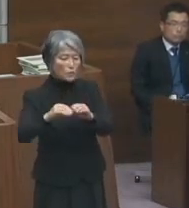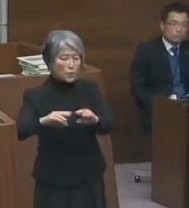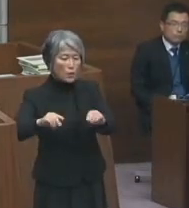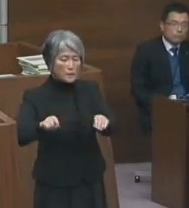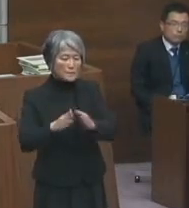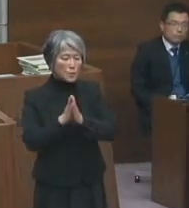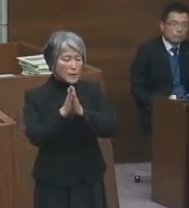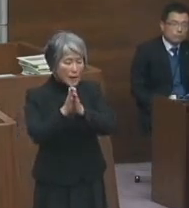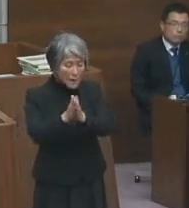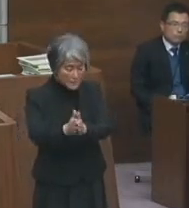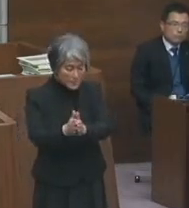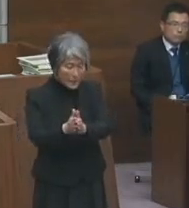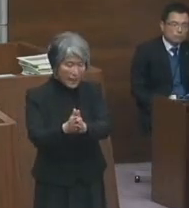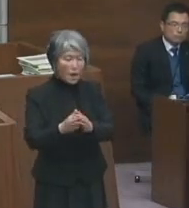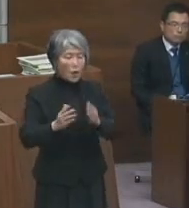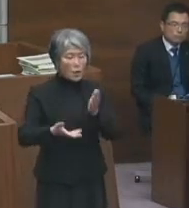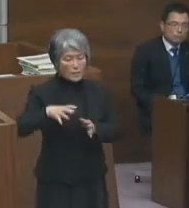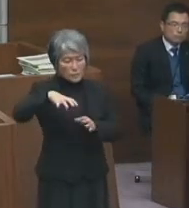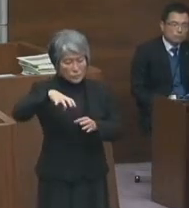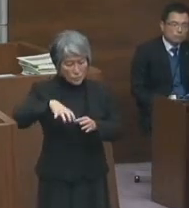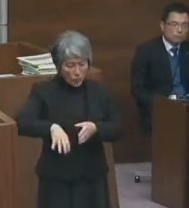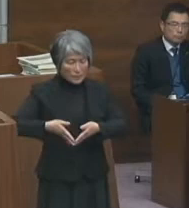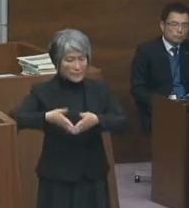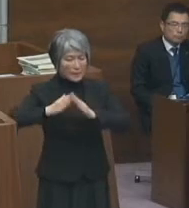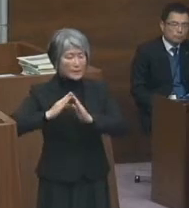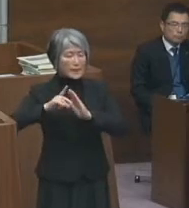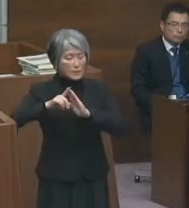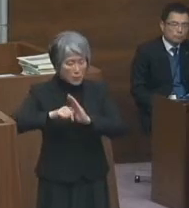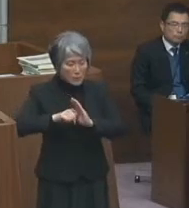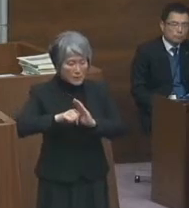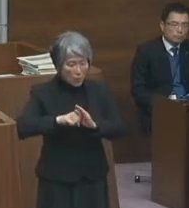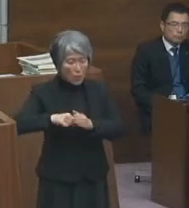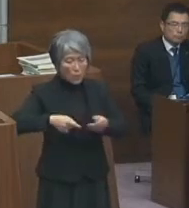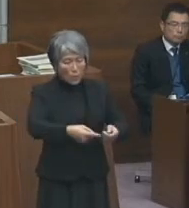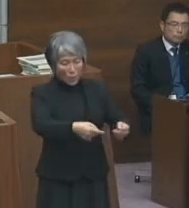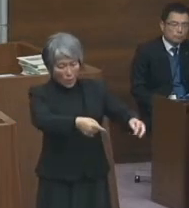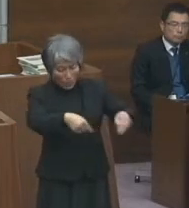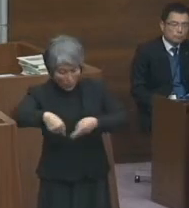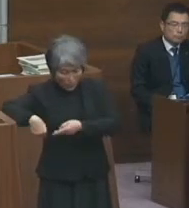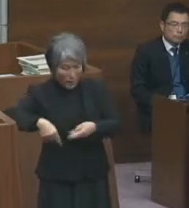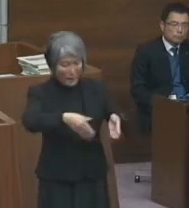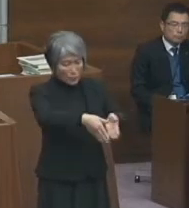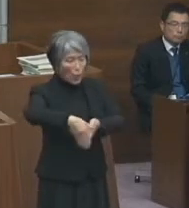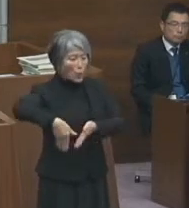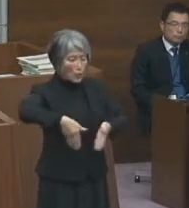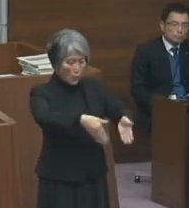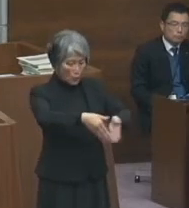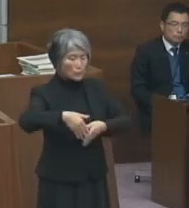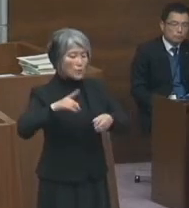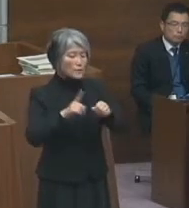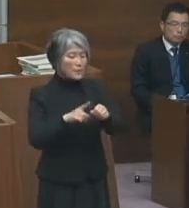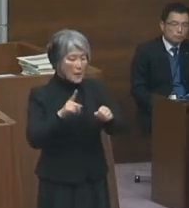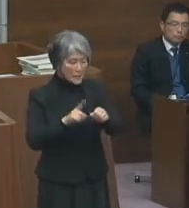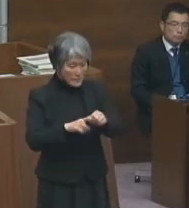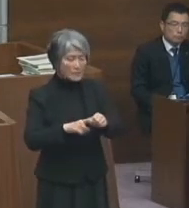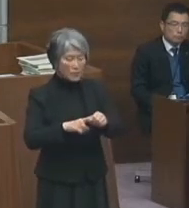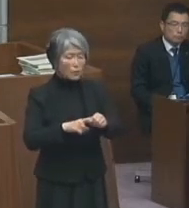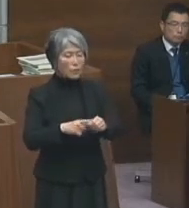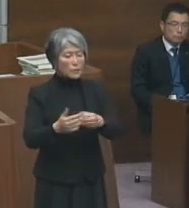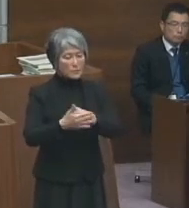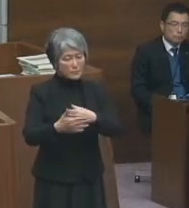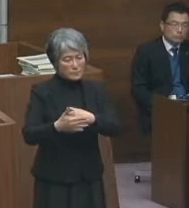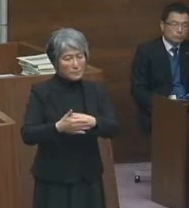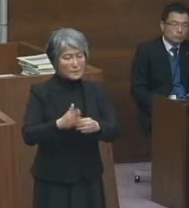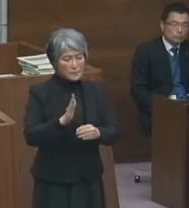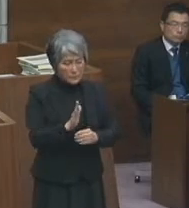設置にかかる進入路としての土地使用について、承諾をいただいたところでございます。保